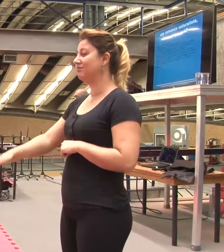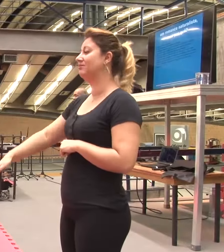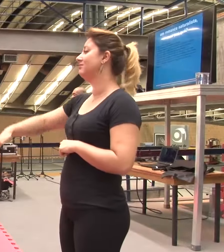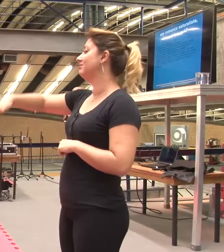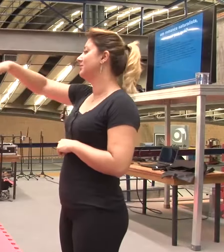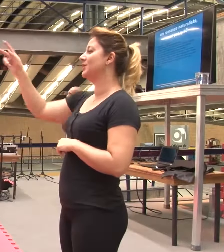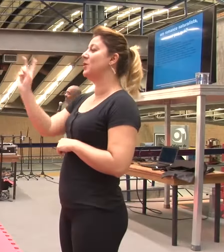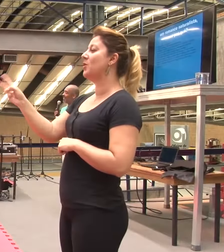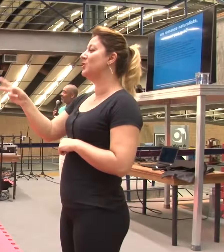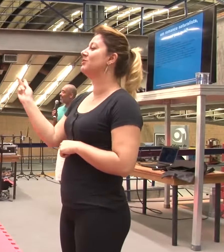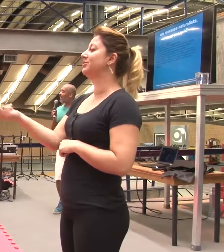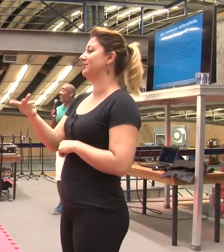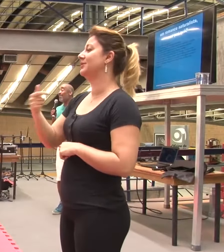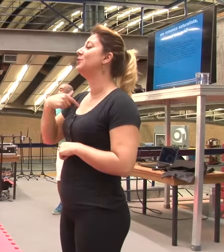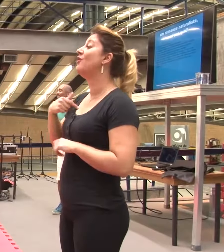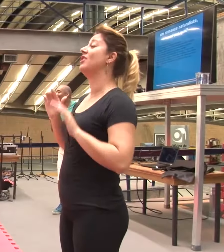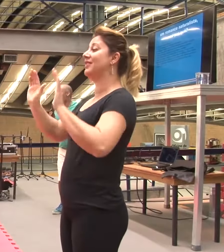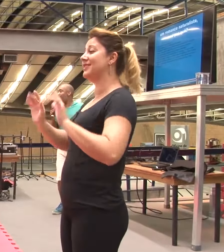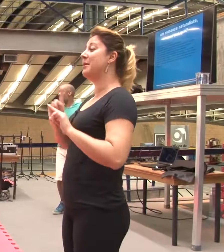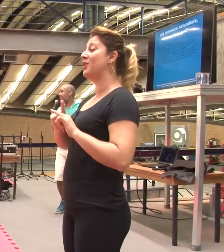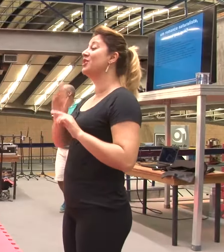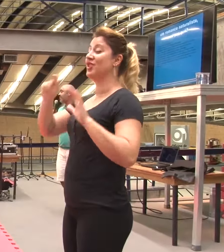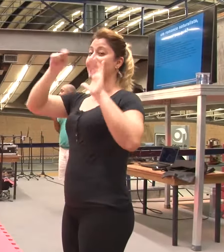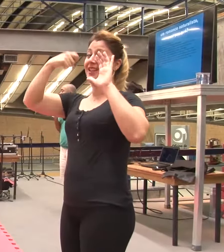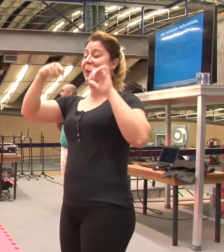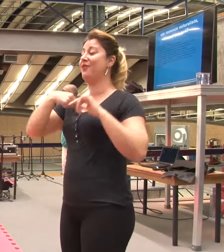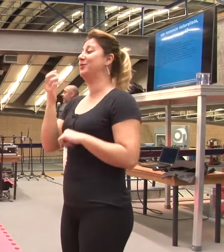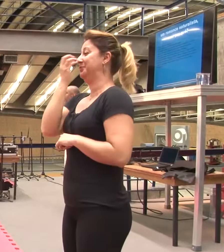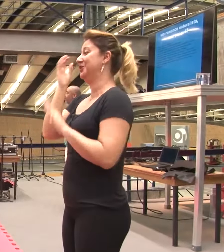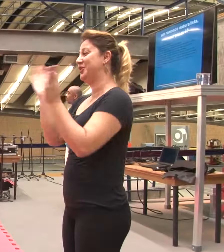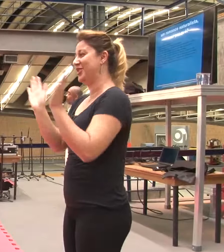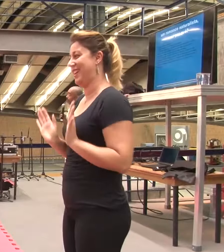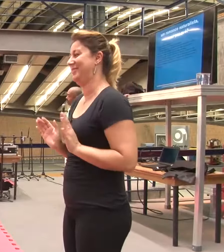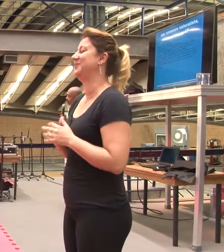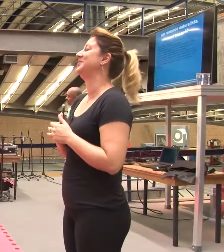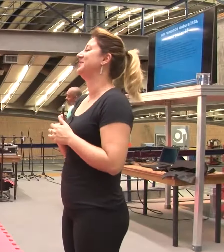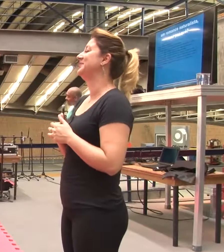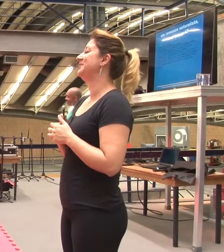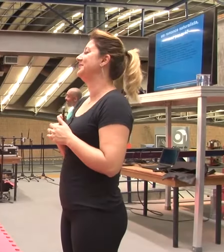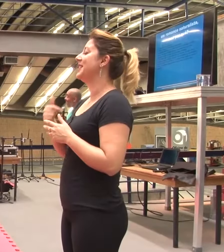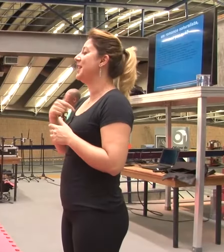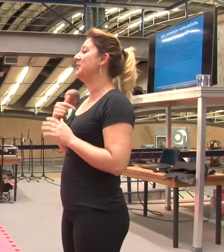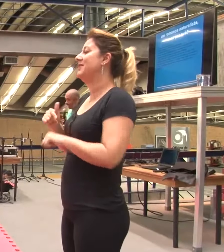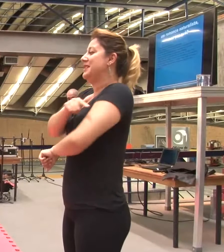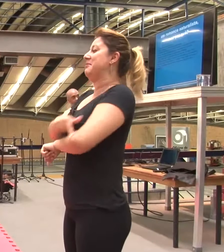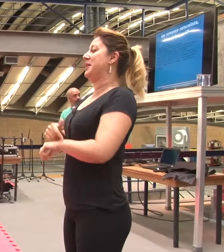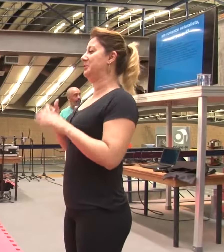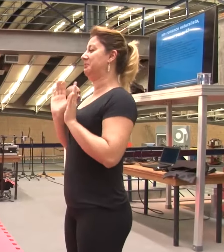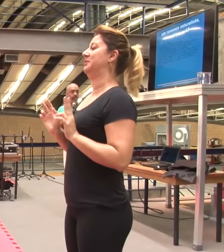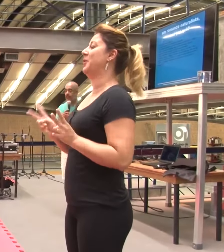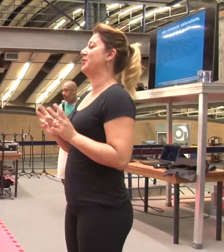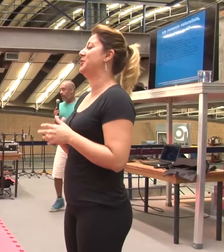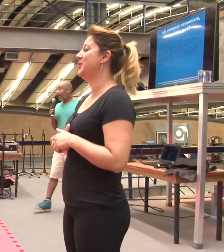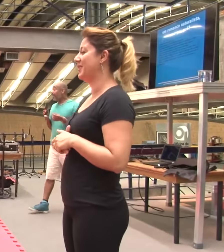é demais, está sendo gravado, já tem palhaçada demais nessa história dançada. Entendeu? Eu tenho pouco de decência ainda.